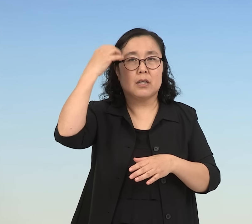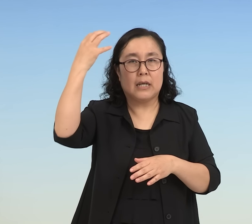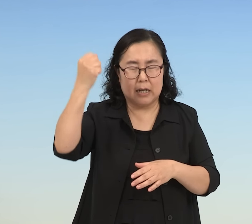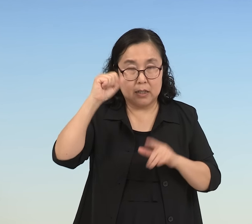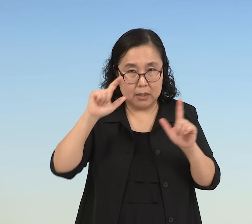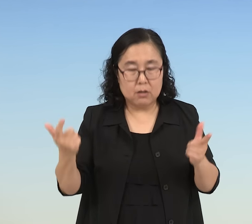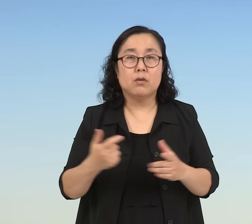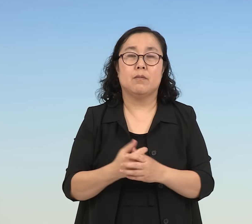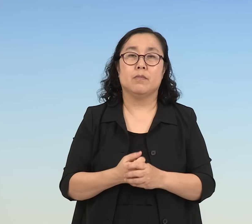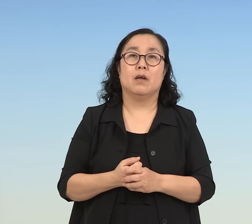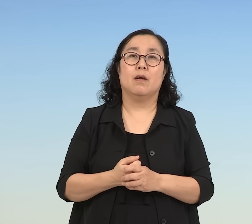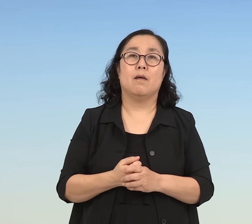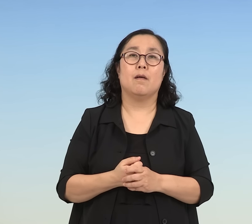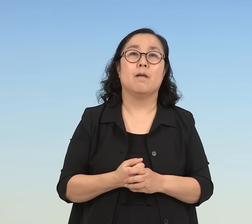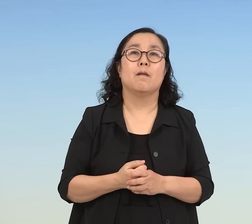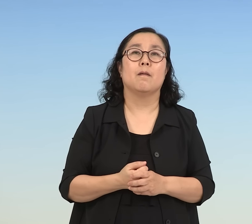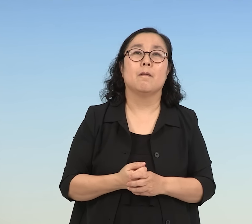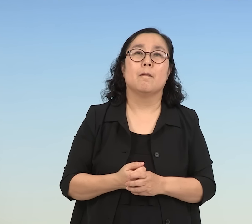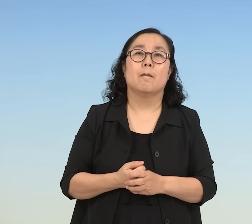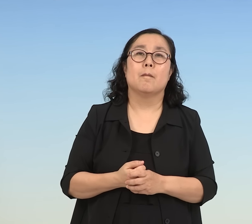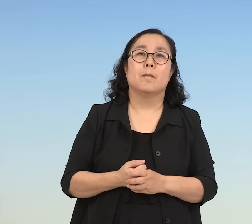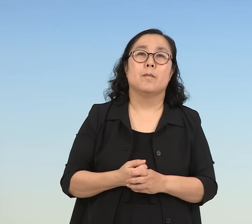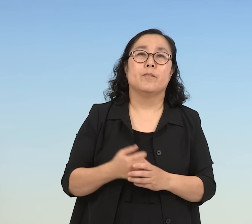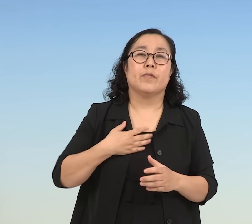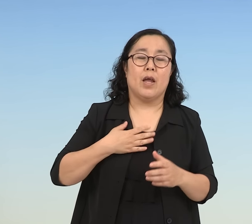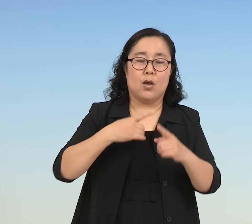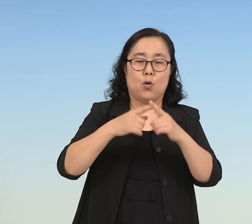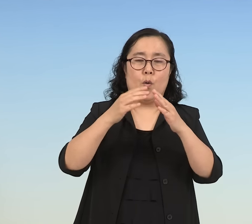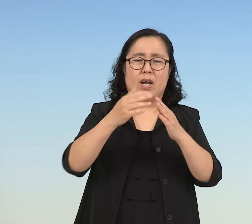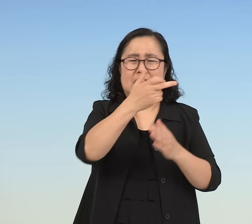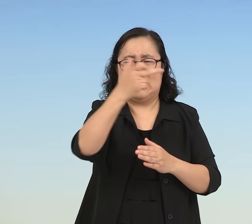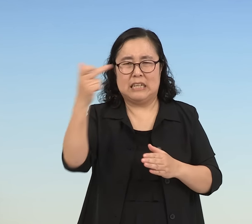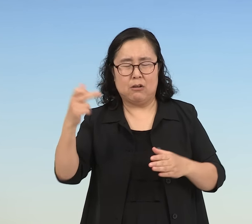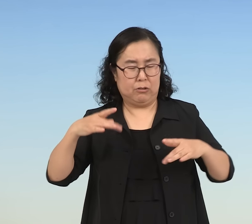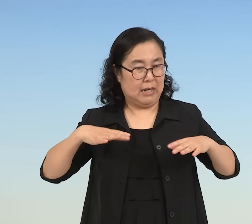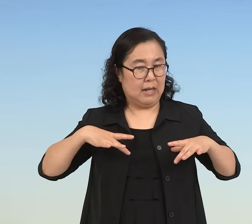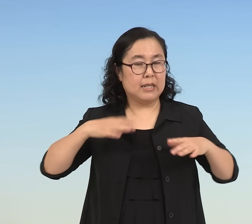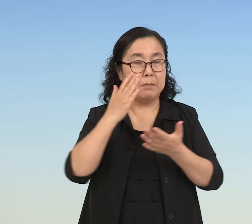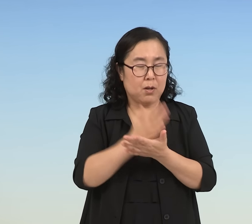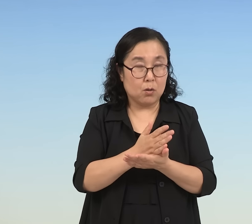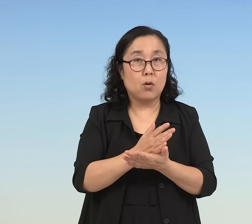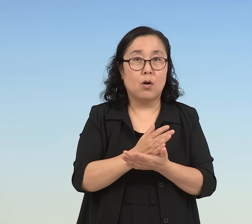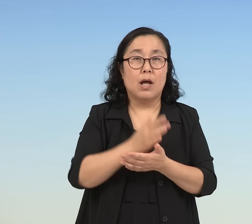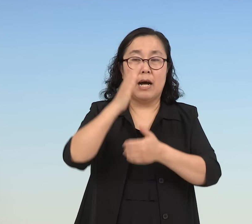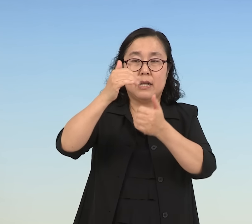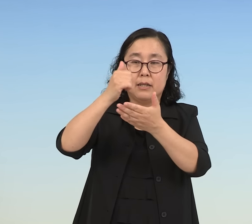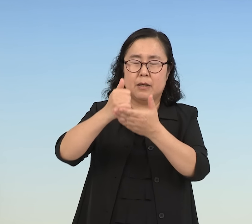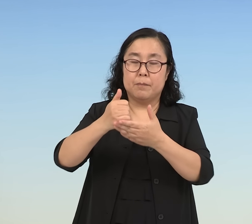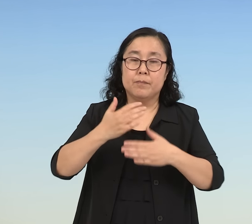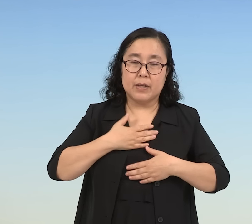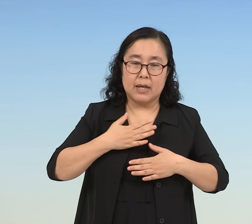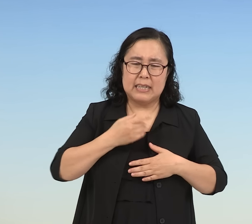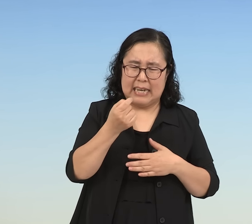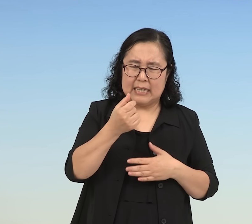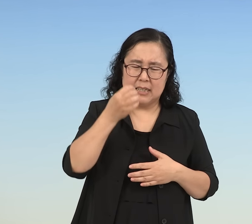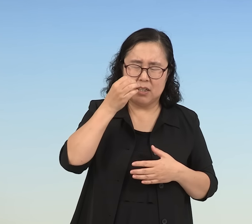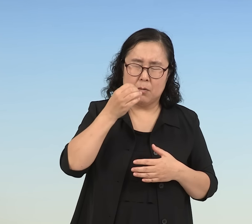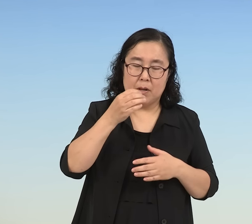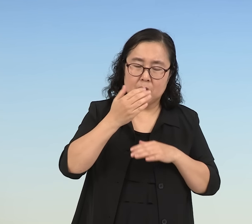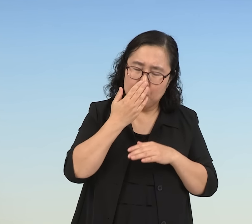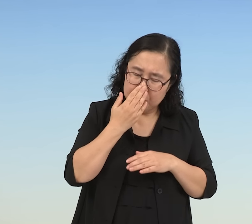싶다고 그들먹거리지 말고 교회의 덩치가 크고 작고 이런 것 관계없이 하나님 제가 망치가